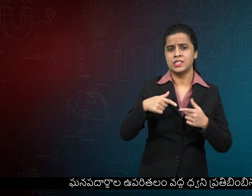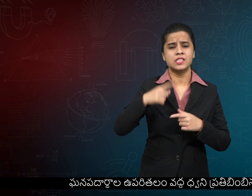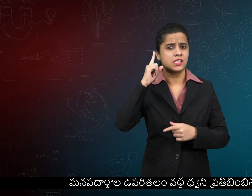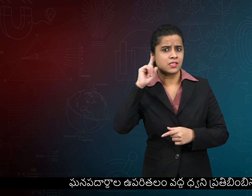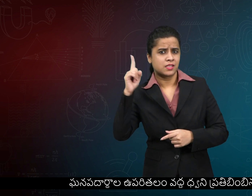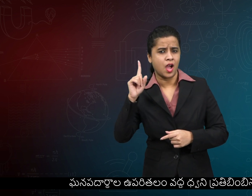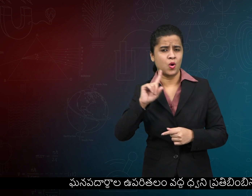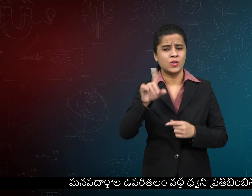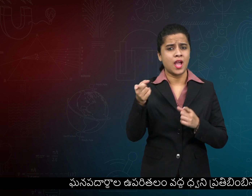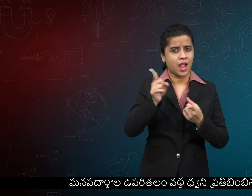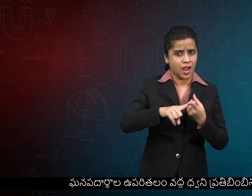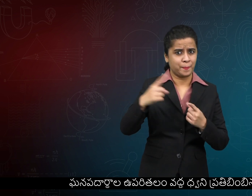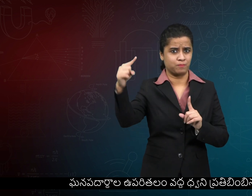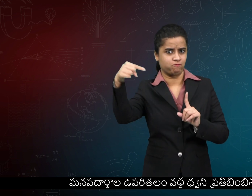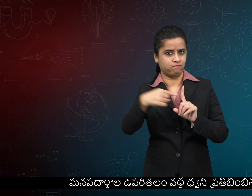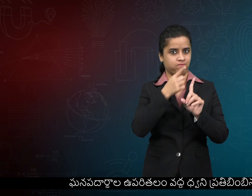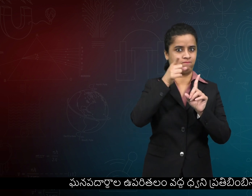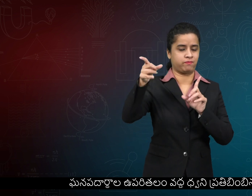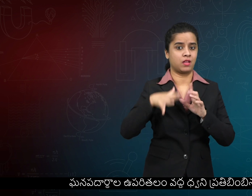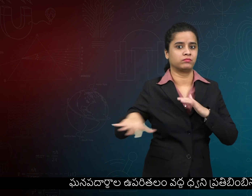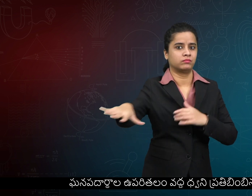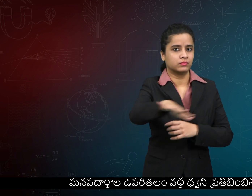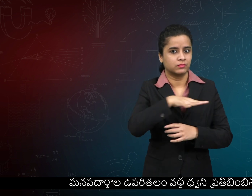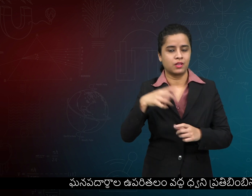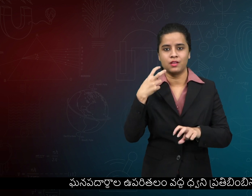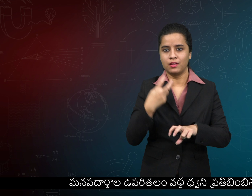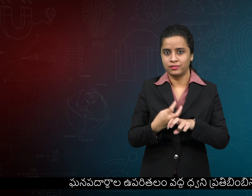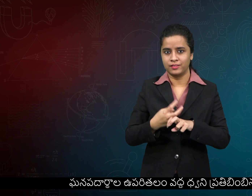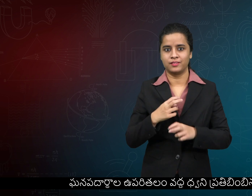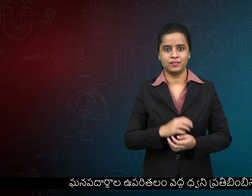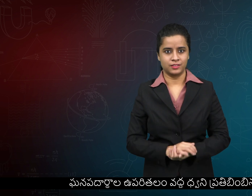పదార్థాల ఉపరితలం వద్ద ధ్వని ప్రతిబింబిస్తుందా?